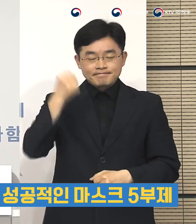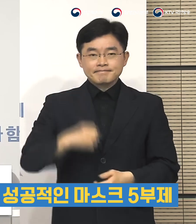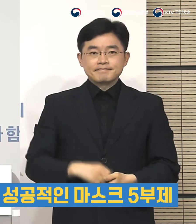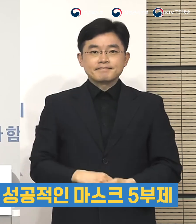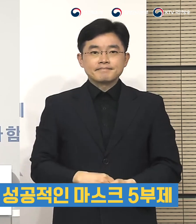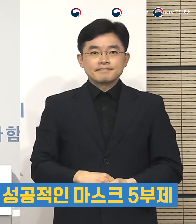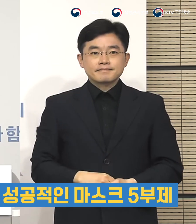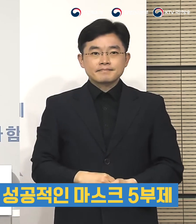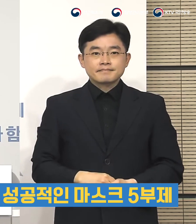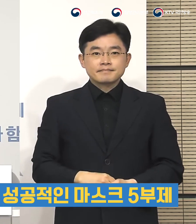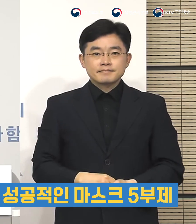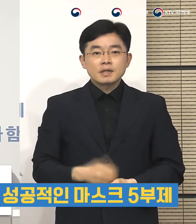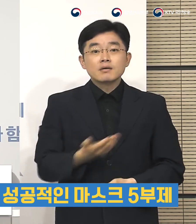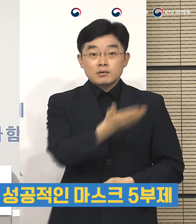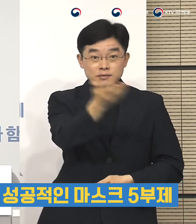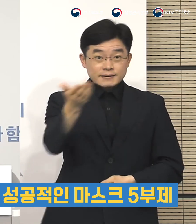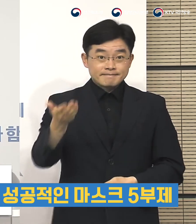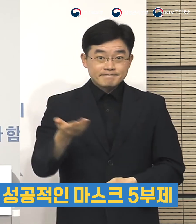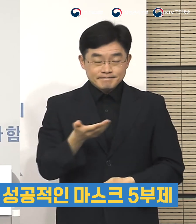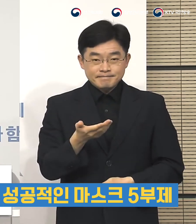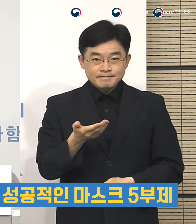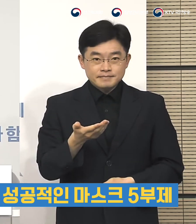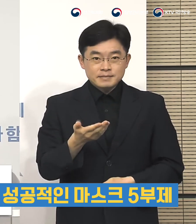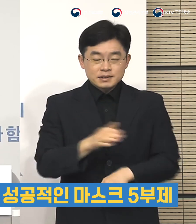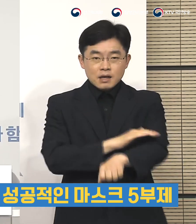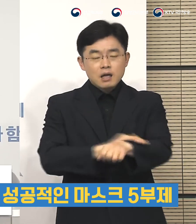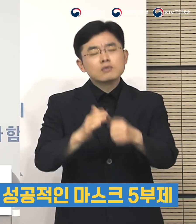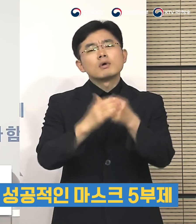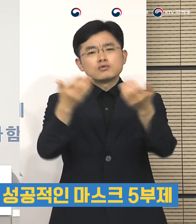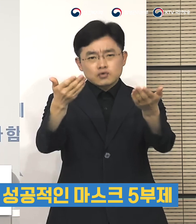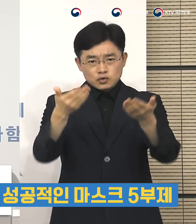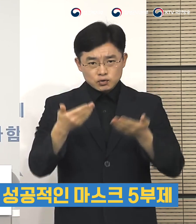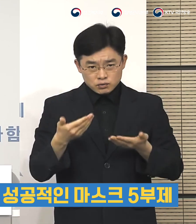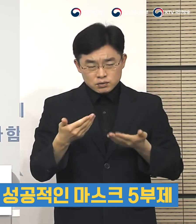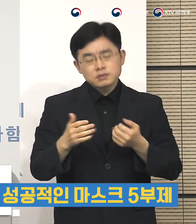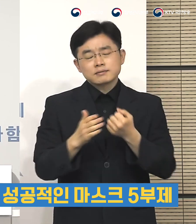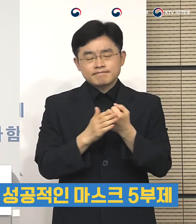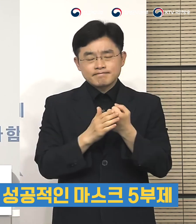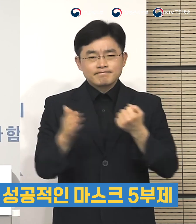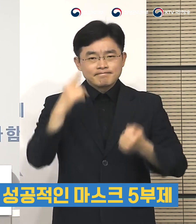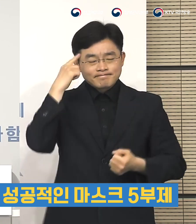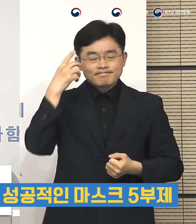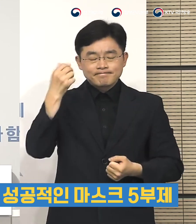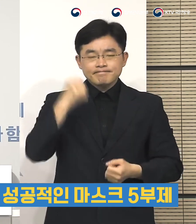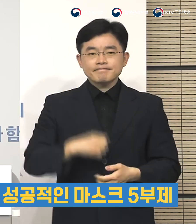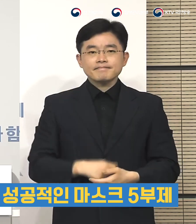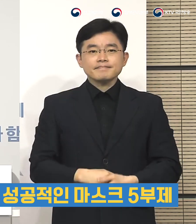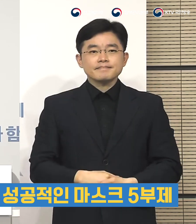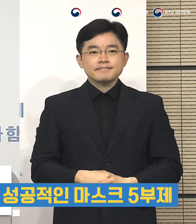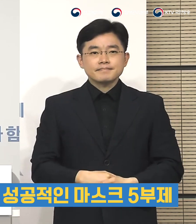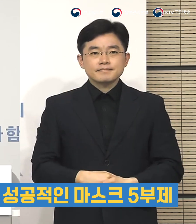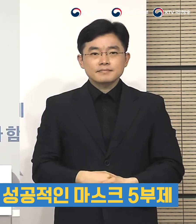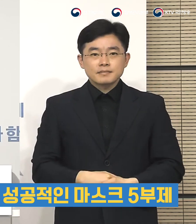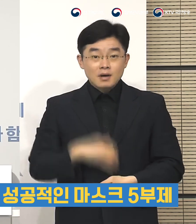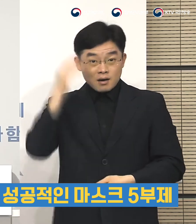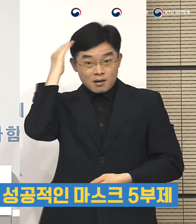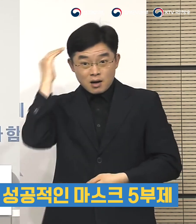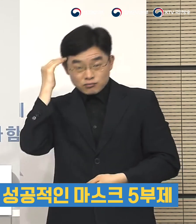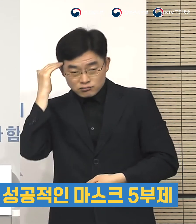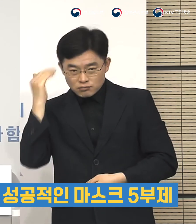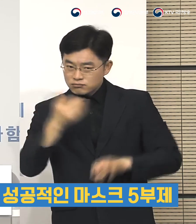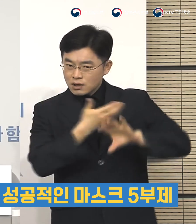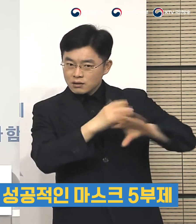이는 전적으로 국민 여러분들의 넓은 이해와 적극적인 협조 덕분이라고 봅니다. 전 세계 그 어느 곳보다